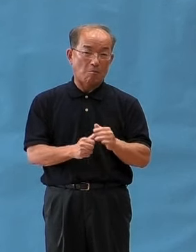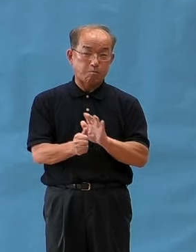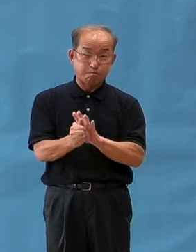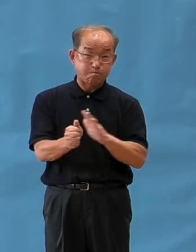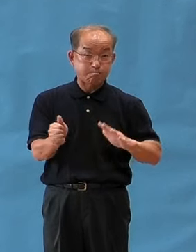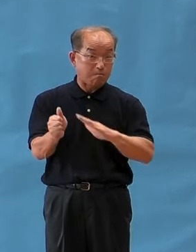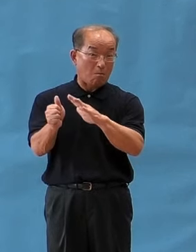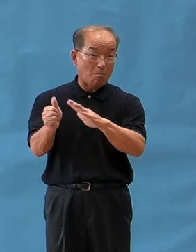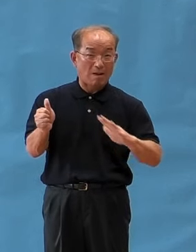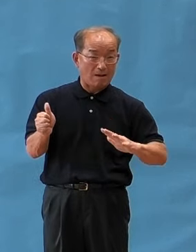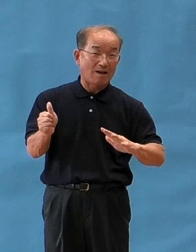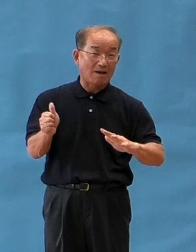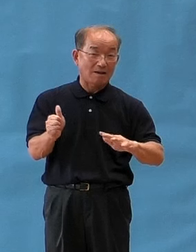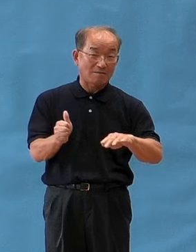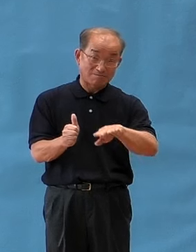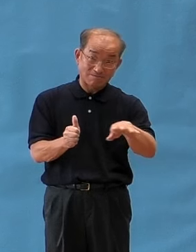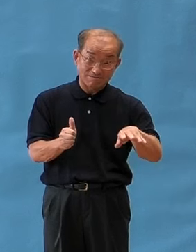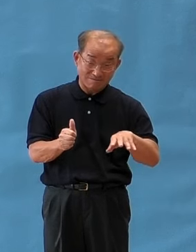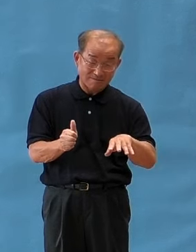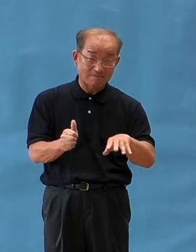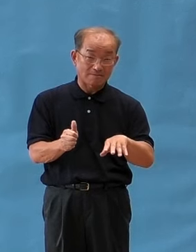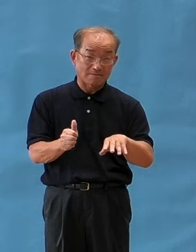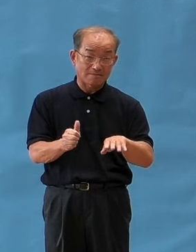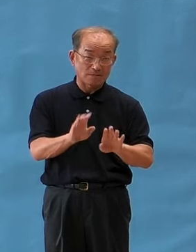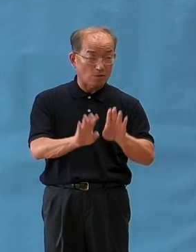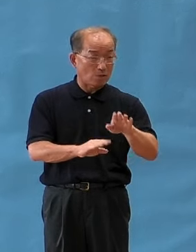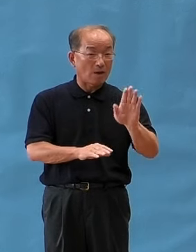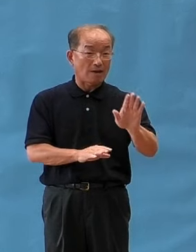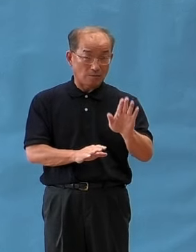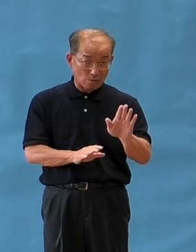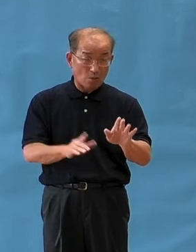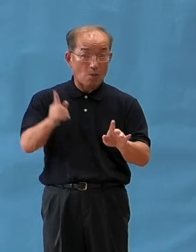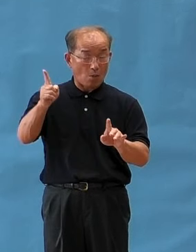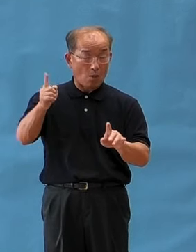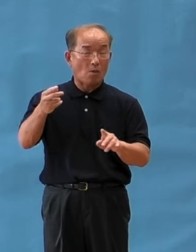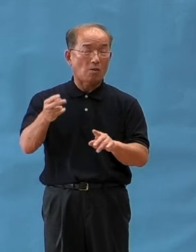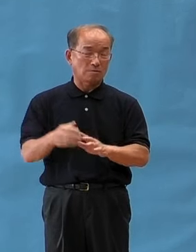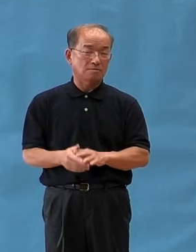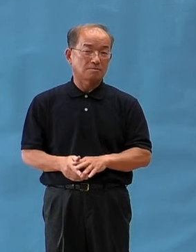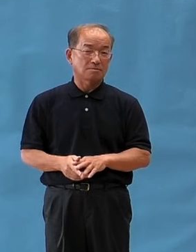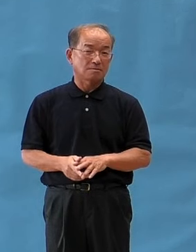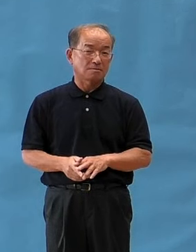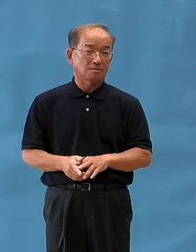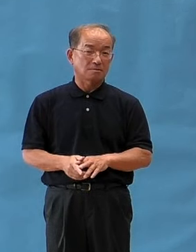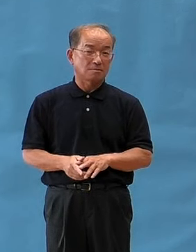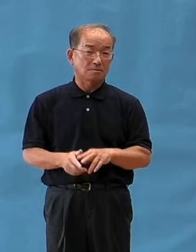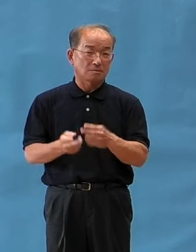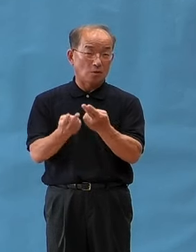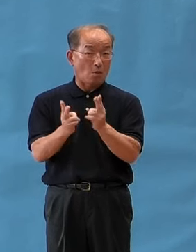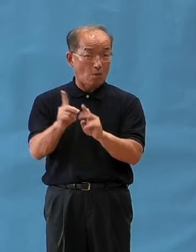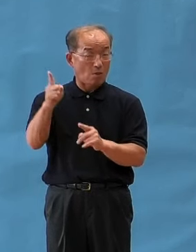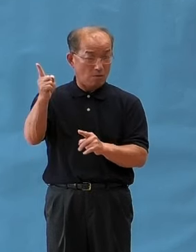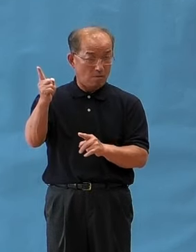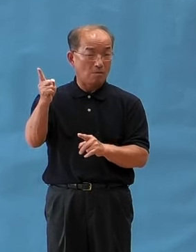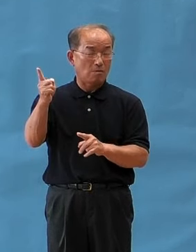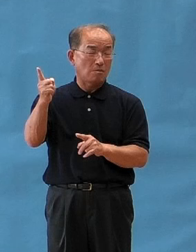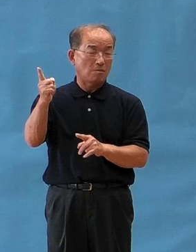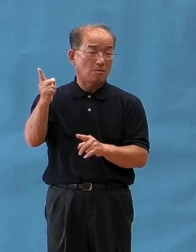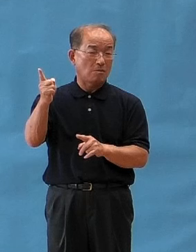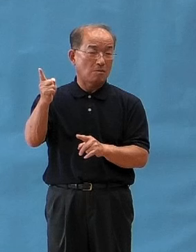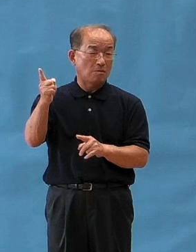っていうことを、党の当事者たる国会議員の、まあ、一部の方かもしれないけども、その